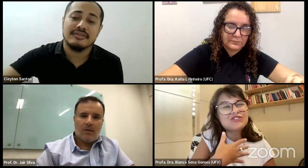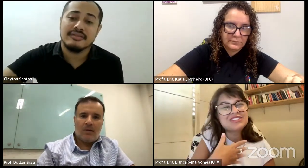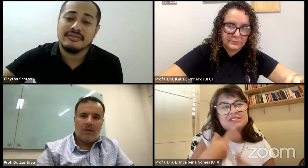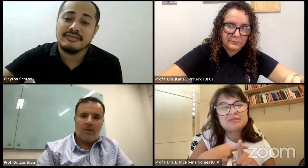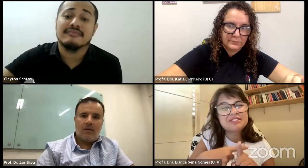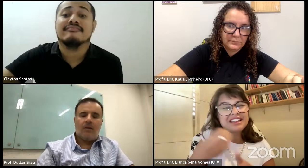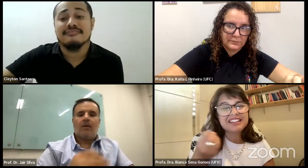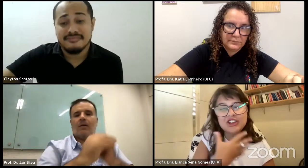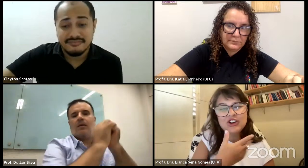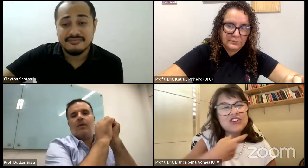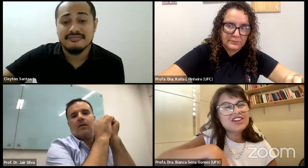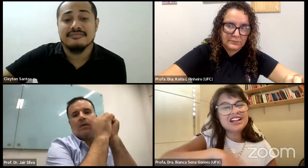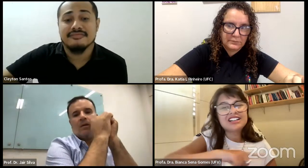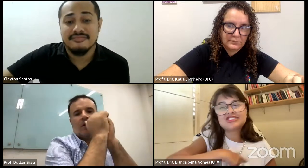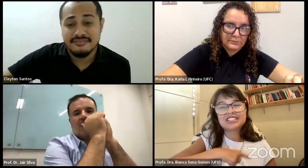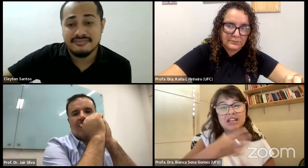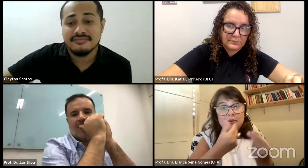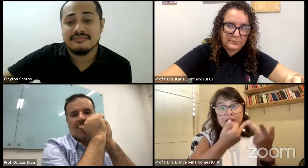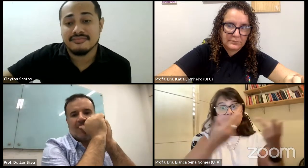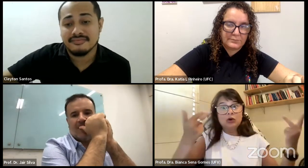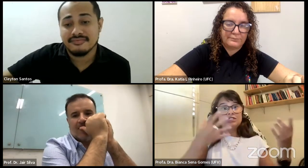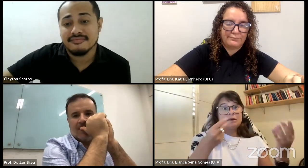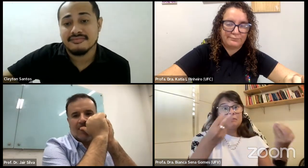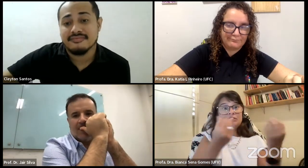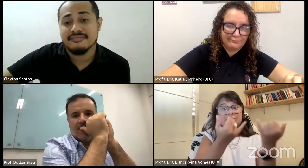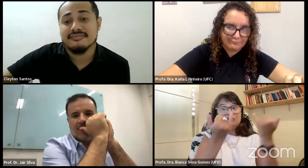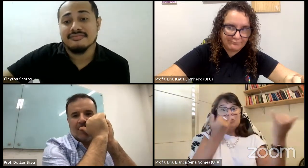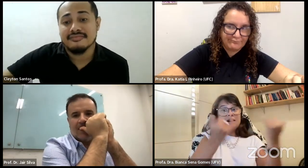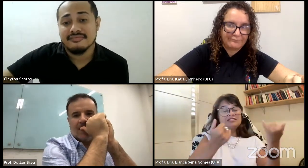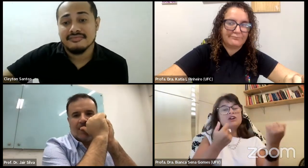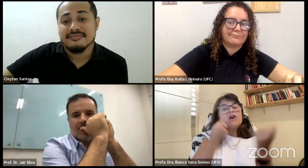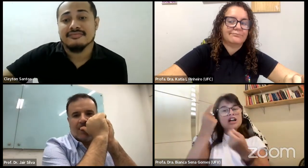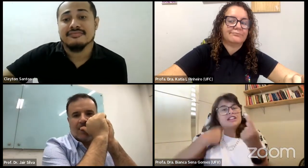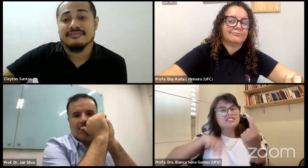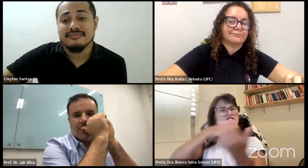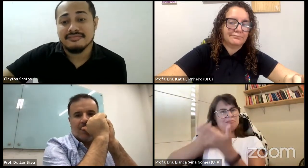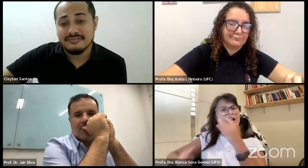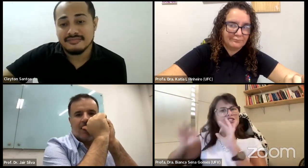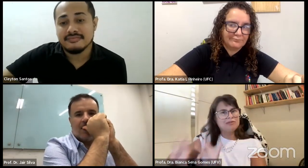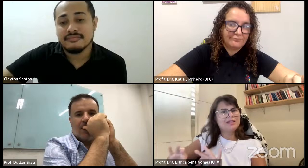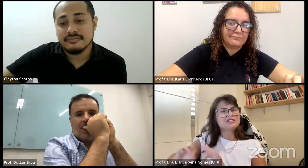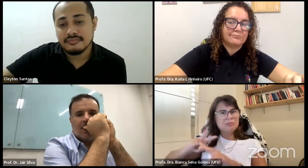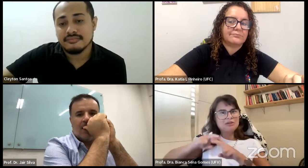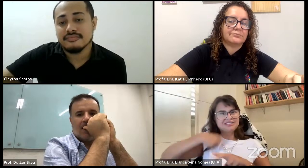e já foi publicado e eu não, também não tive conhecimento.